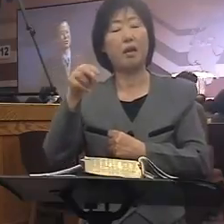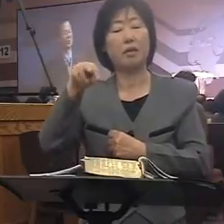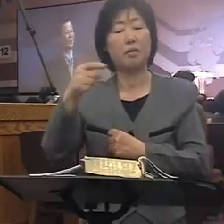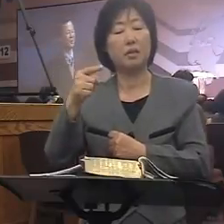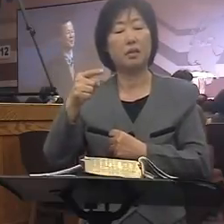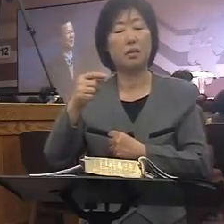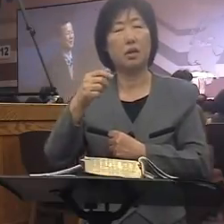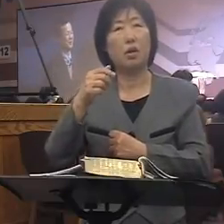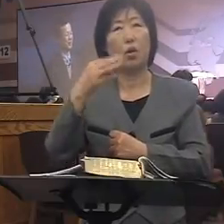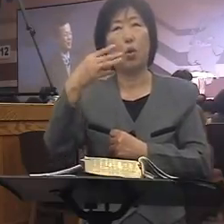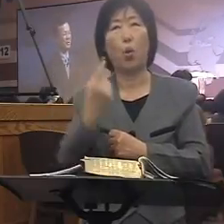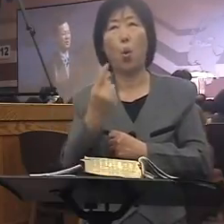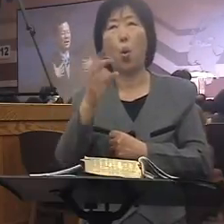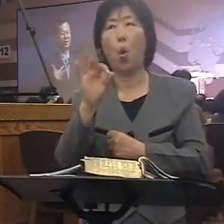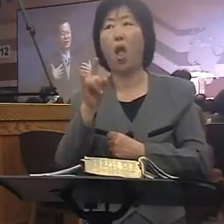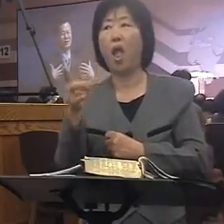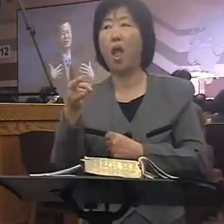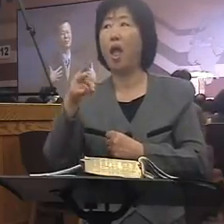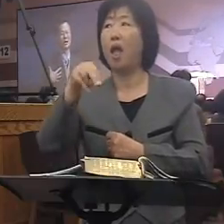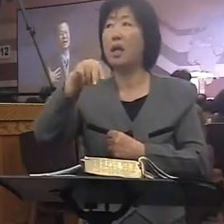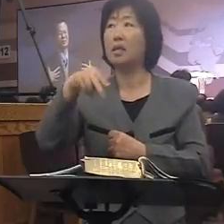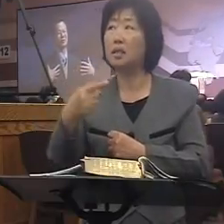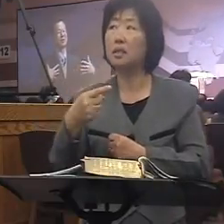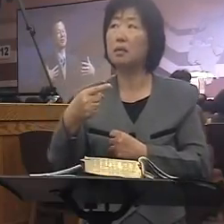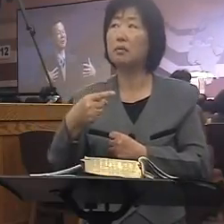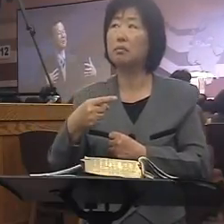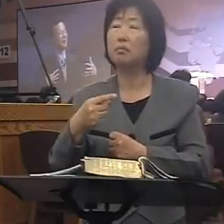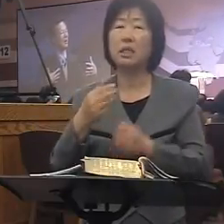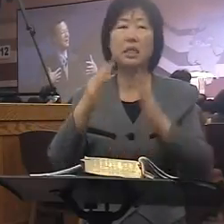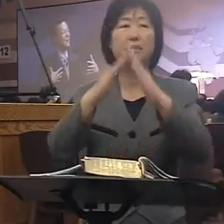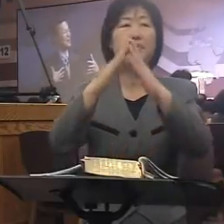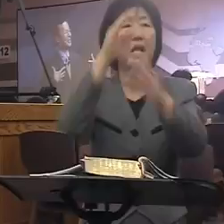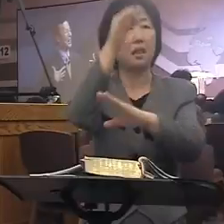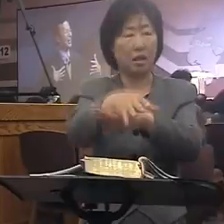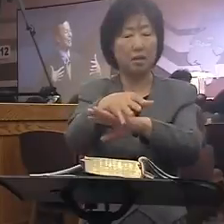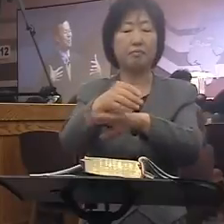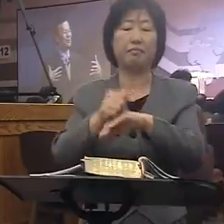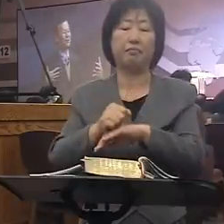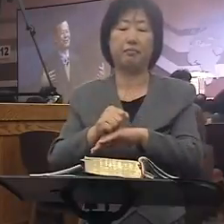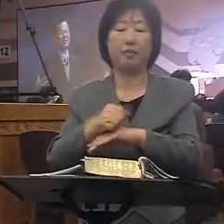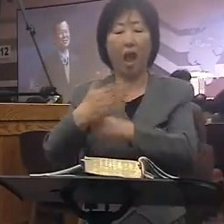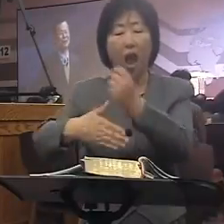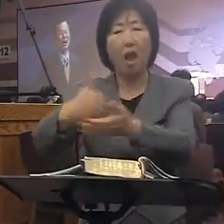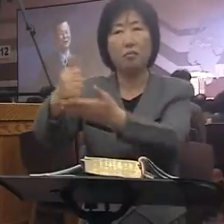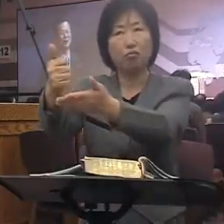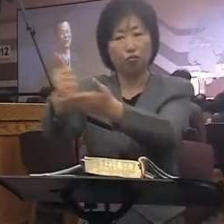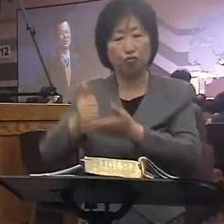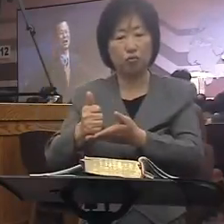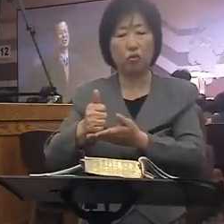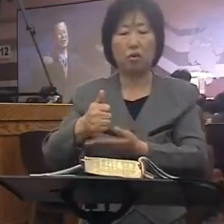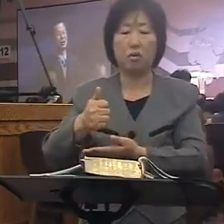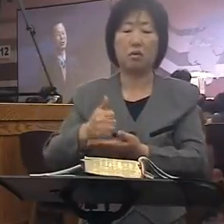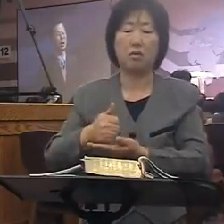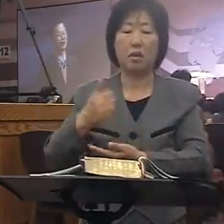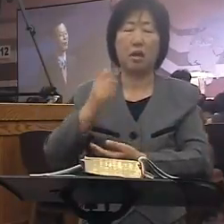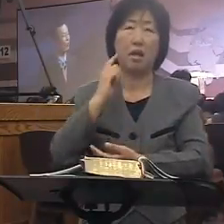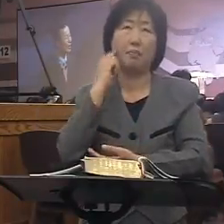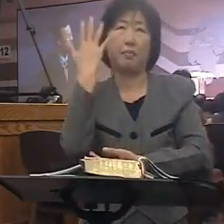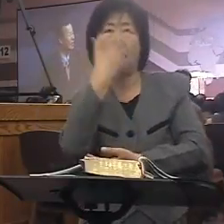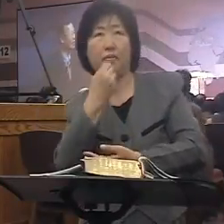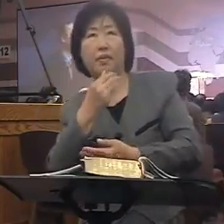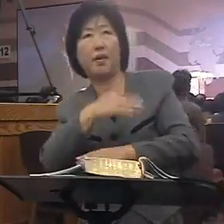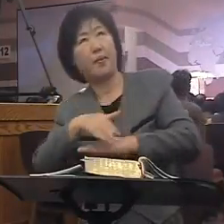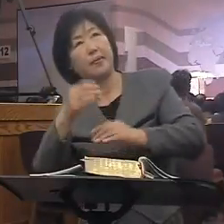집을 사가지고, 그 집이 난데 이 집을 사가지고 이제 집에 들어가 이제 하나님을 모시고 이 집을 아름답게 장식할 줄